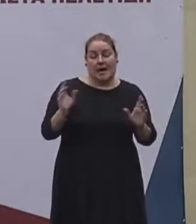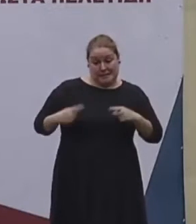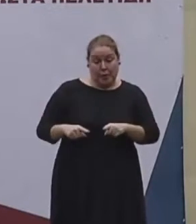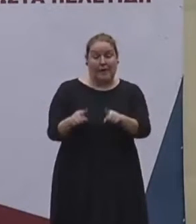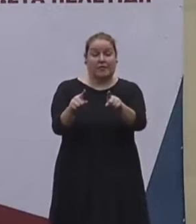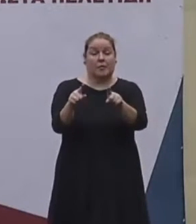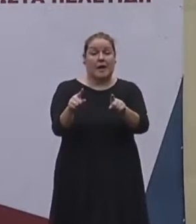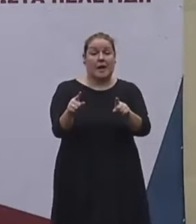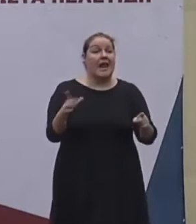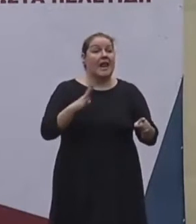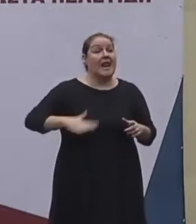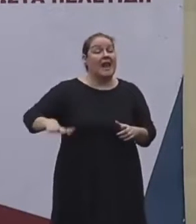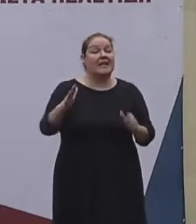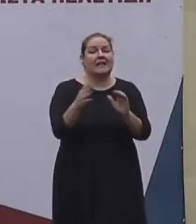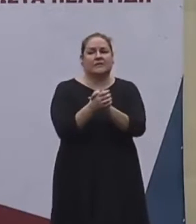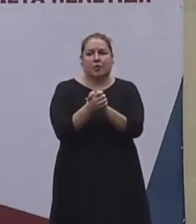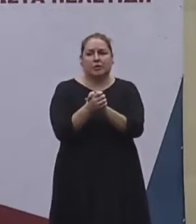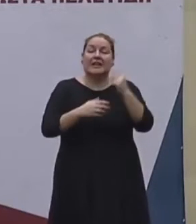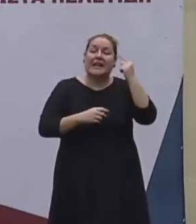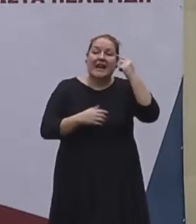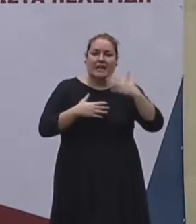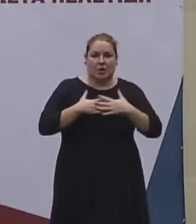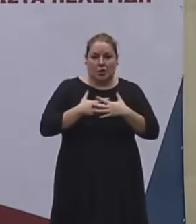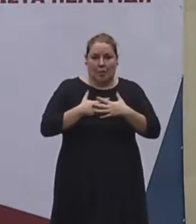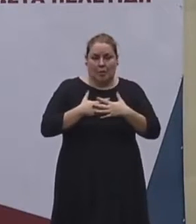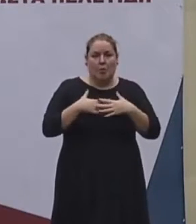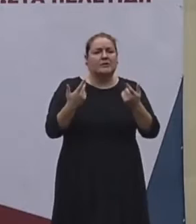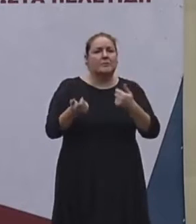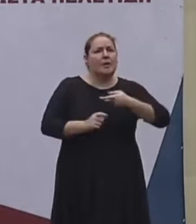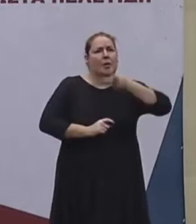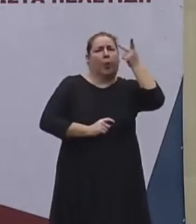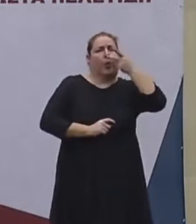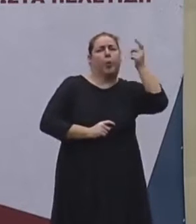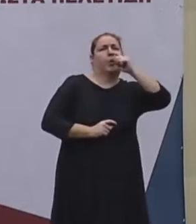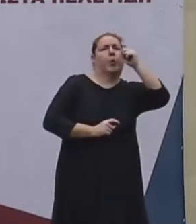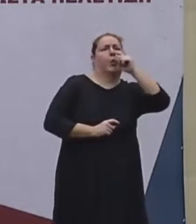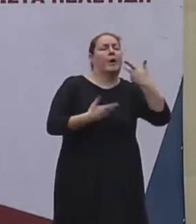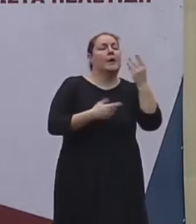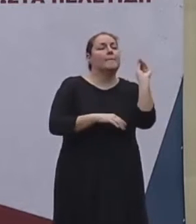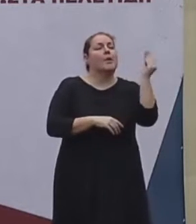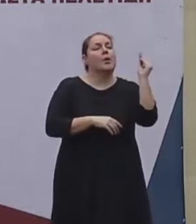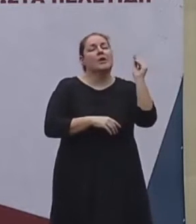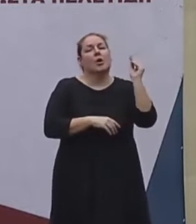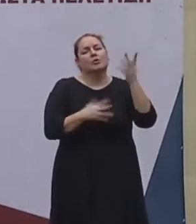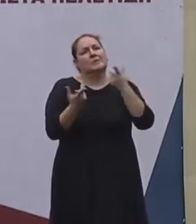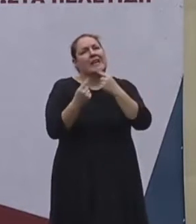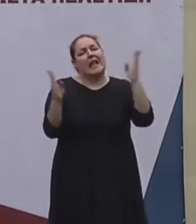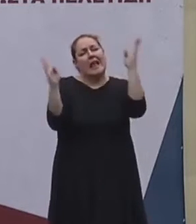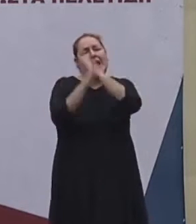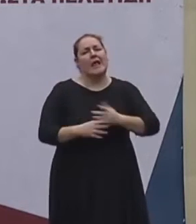Συσπήρωση, θα συνιστούσε κατά τη γνώμη μου αμετροέπεια, πολιτικό εγωισμό ή και